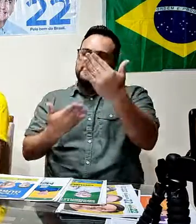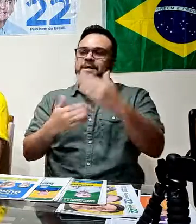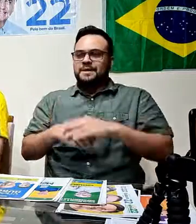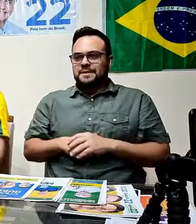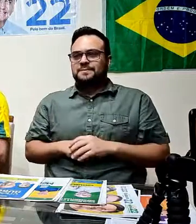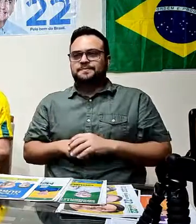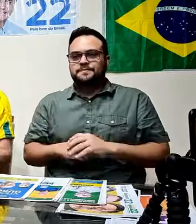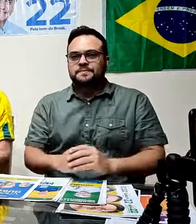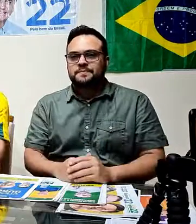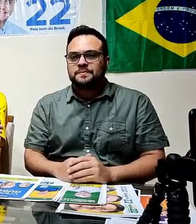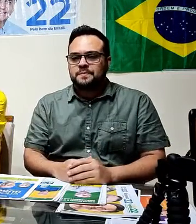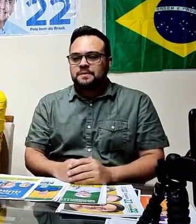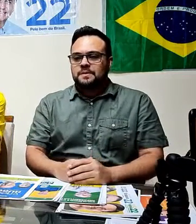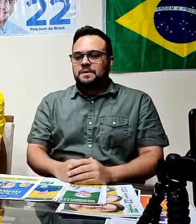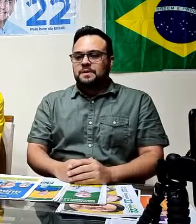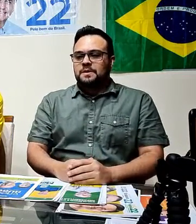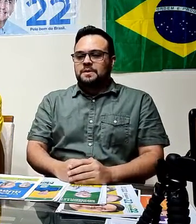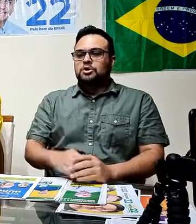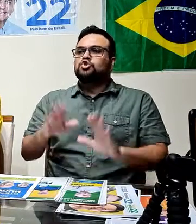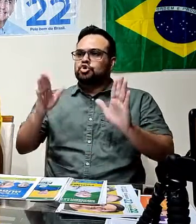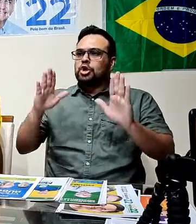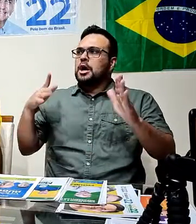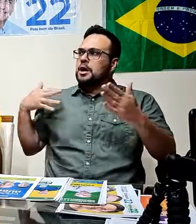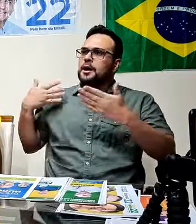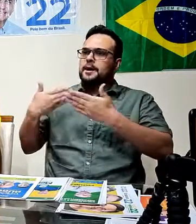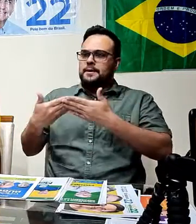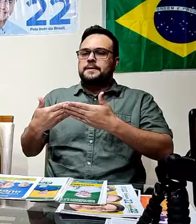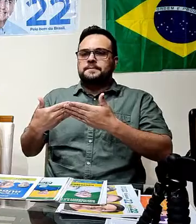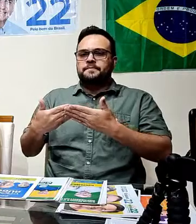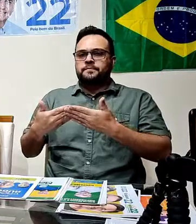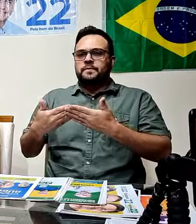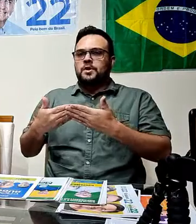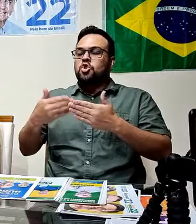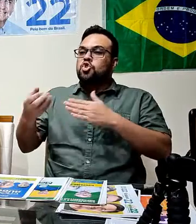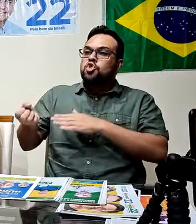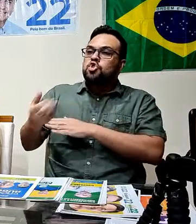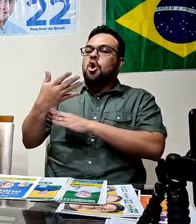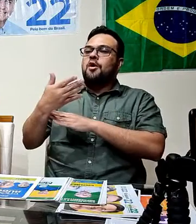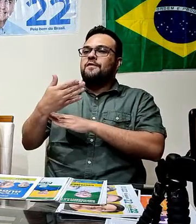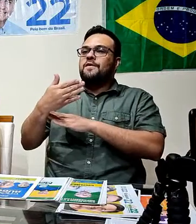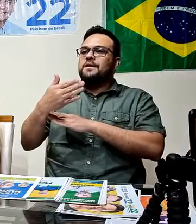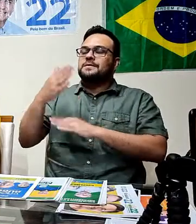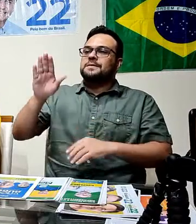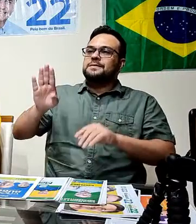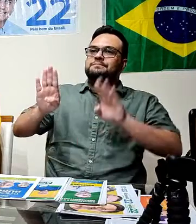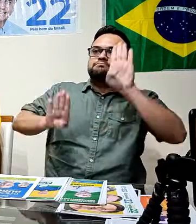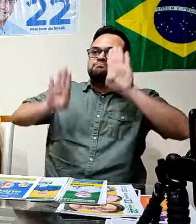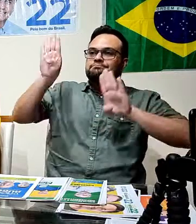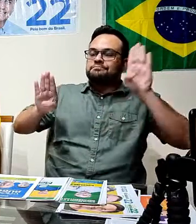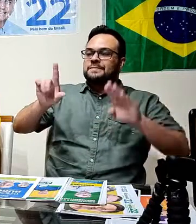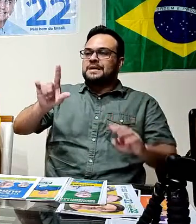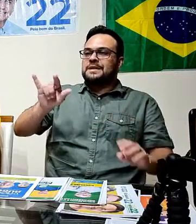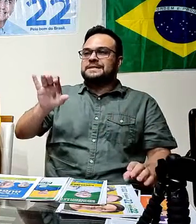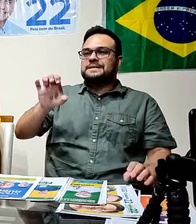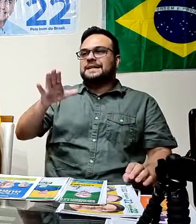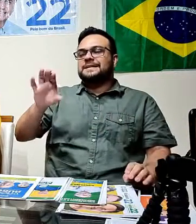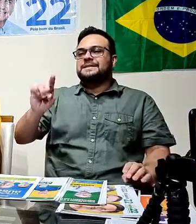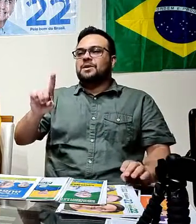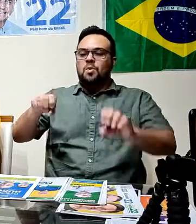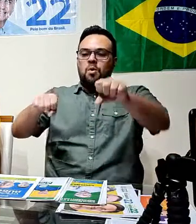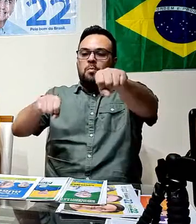que a gente vem fazendo há algum tempo, né? É, todas as novas licitações de pedágio, a exemplo da Rio Santos, moto não paga